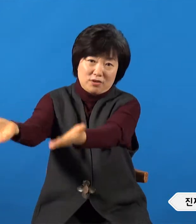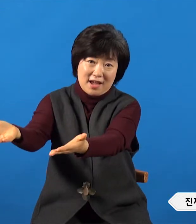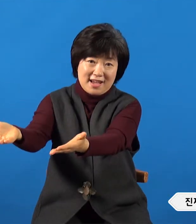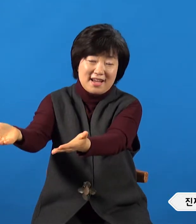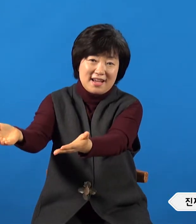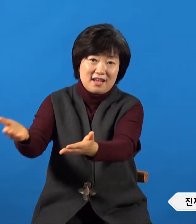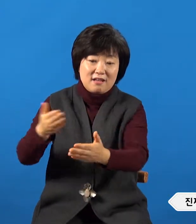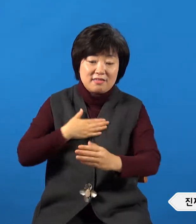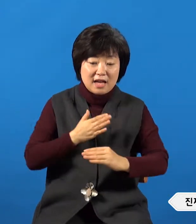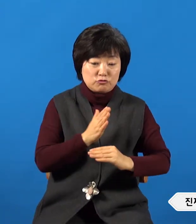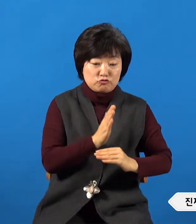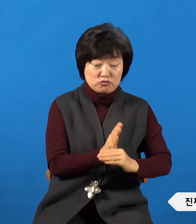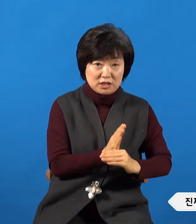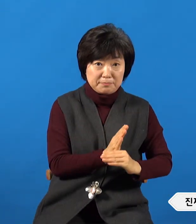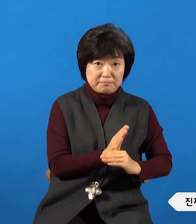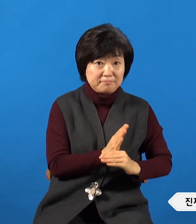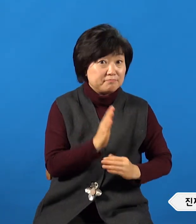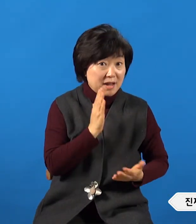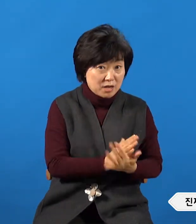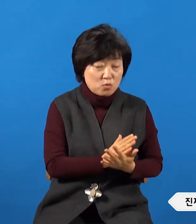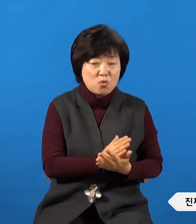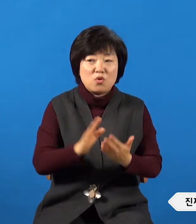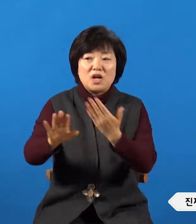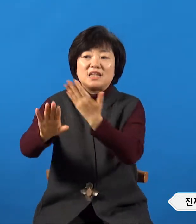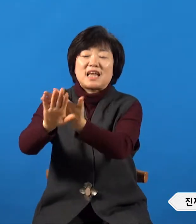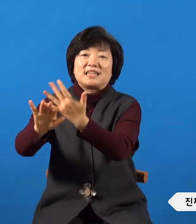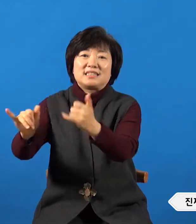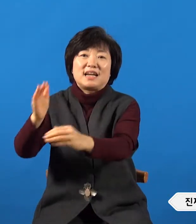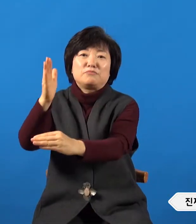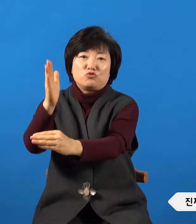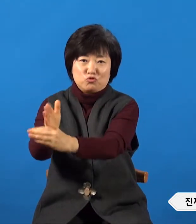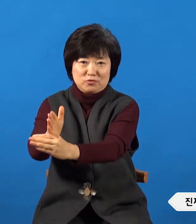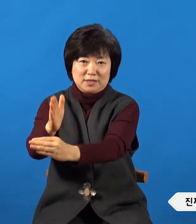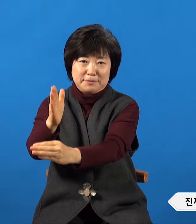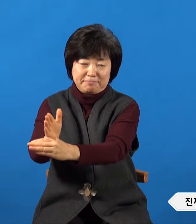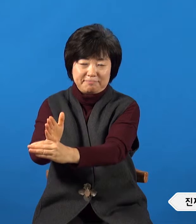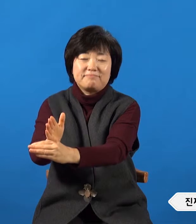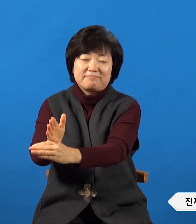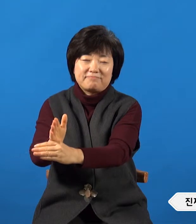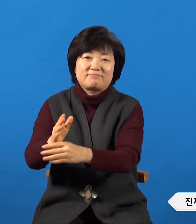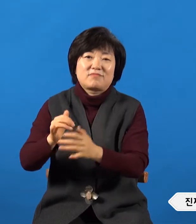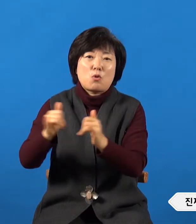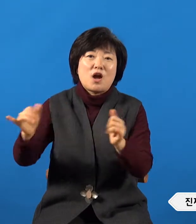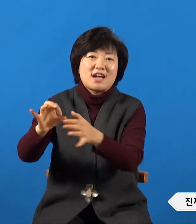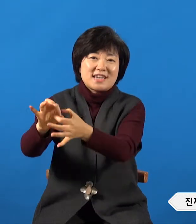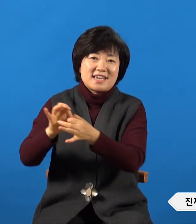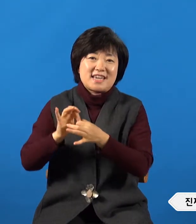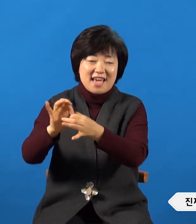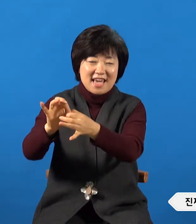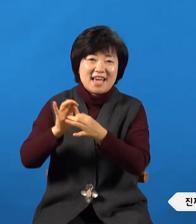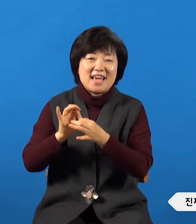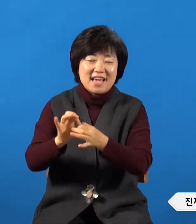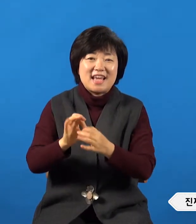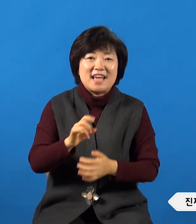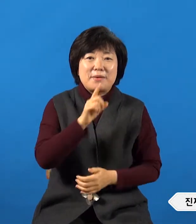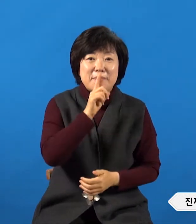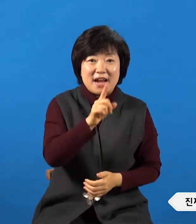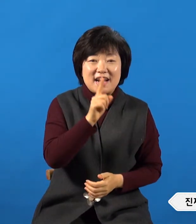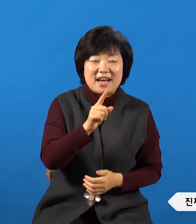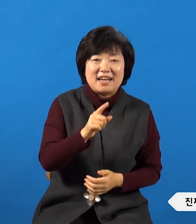말씀하시며 자기 중심적인 관계가 아니라 상대방 중심의 관계의 모습을